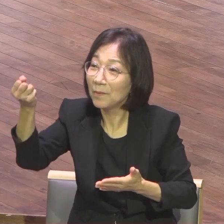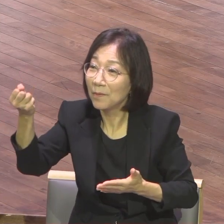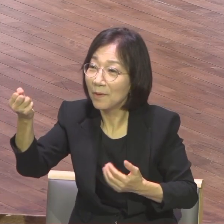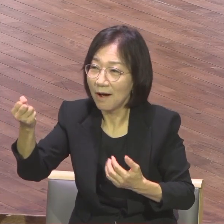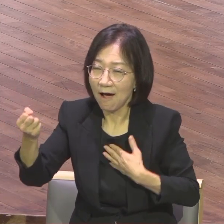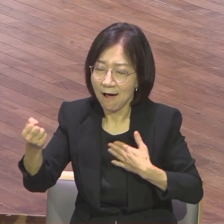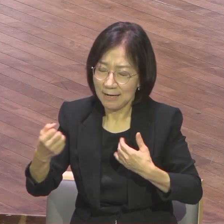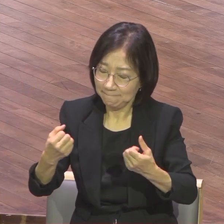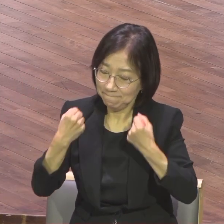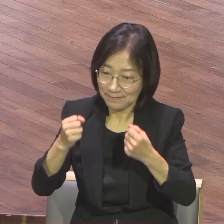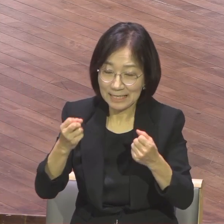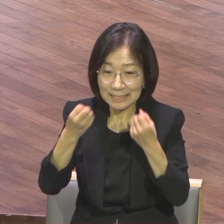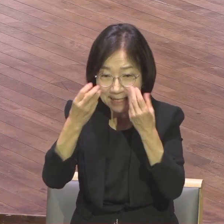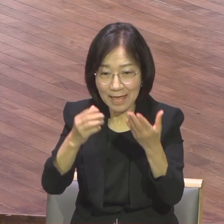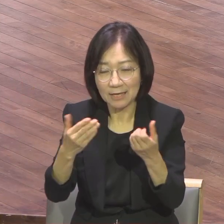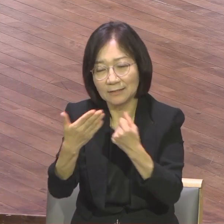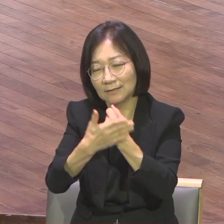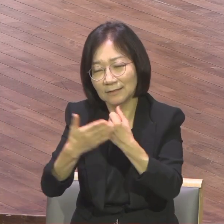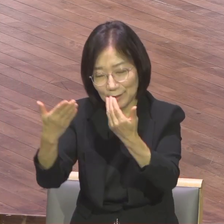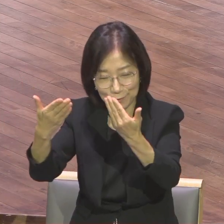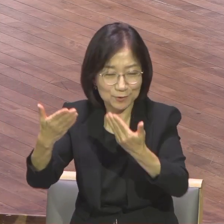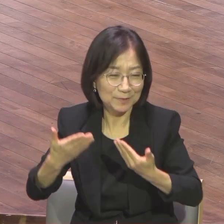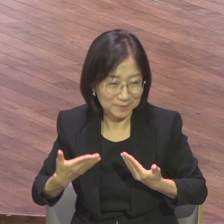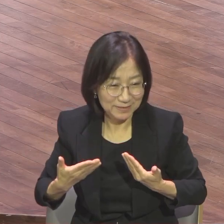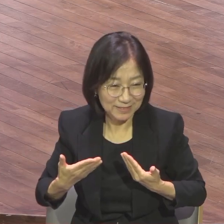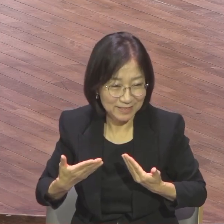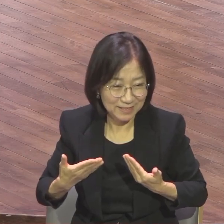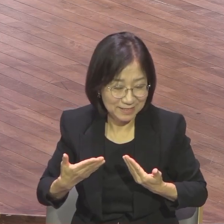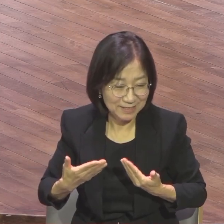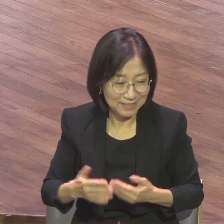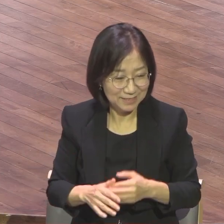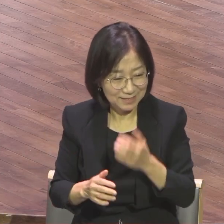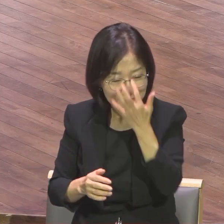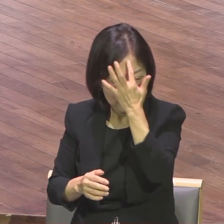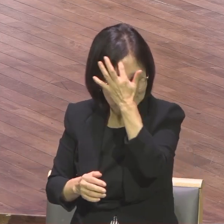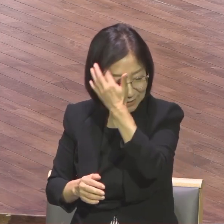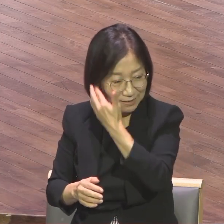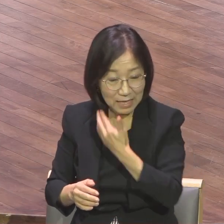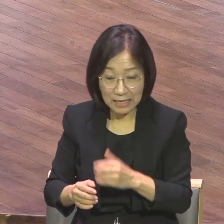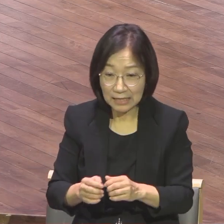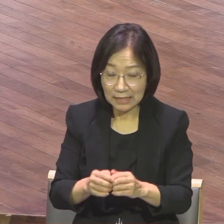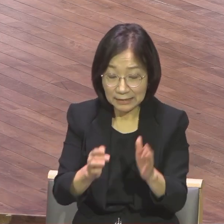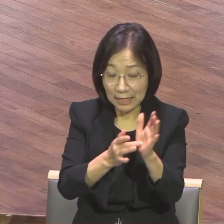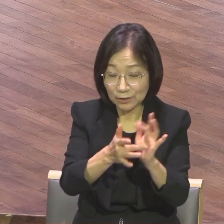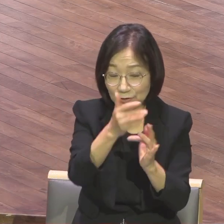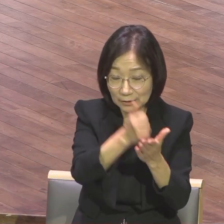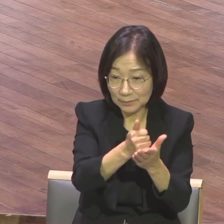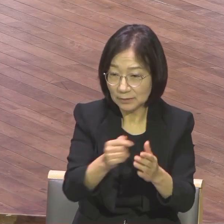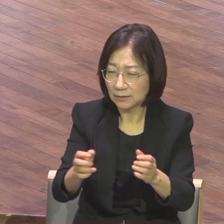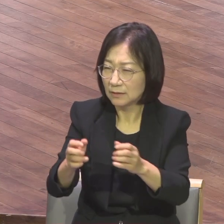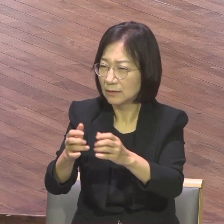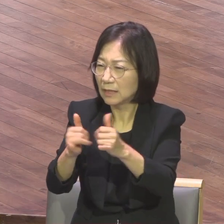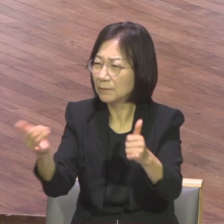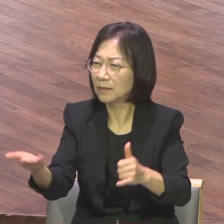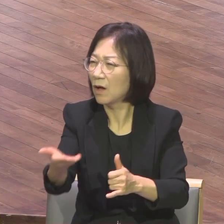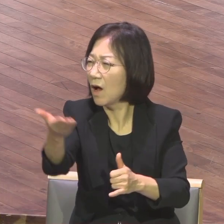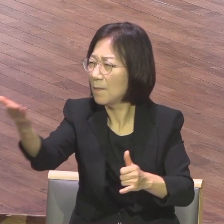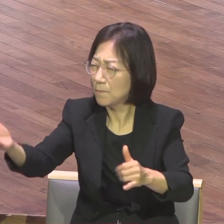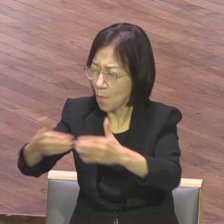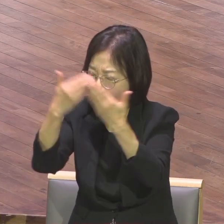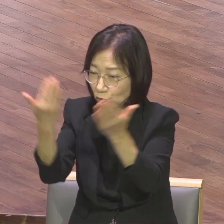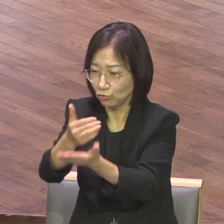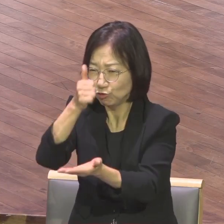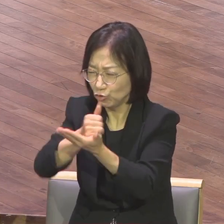주신다. 하나님의 방법대로 예수님은 인간의 모든 죄의 짐을 혼자 십자가 다